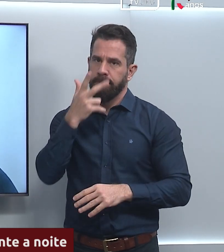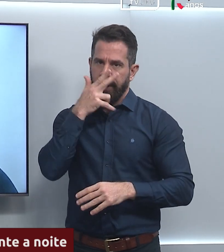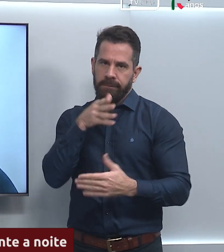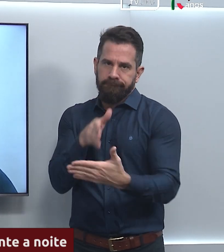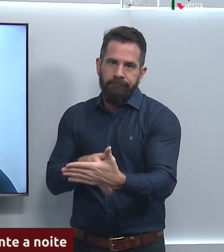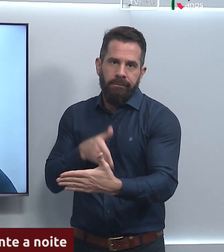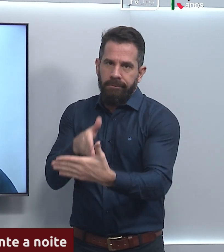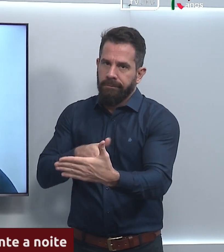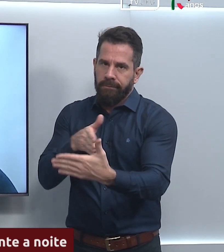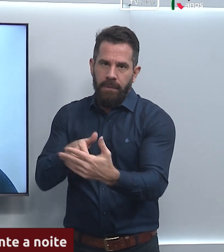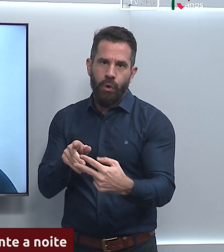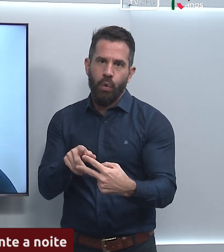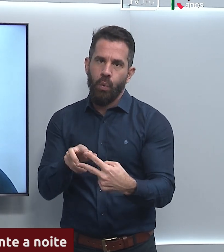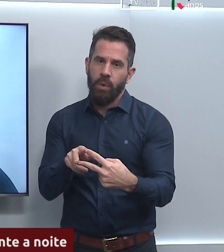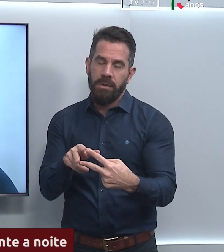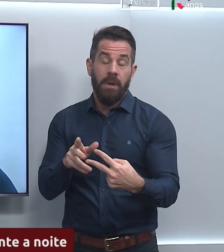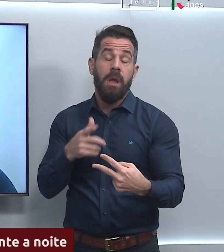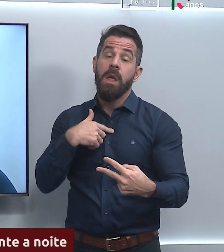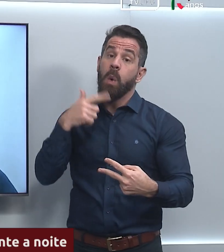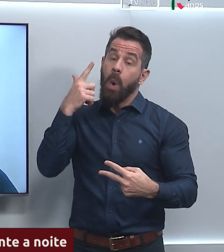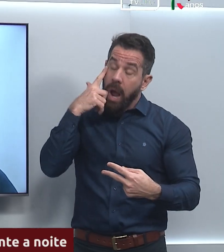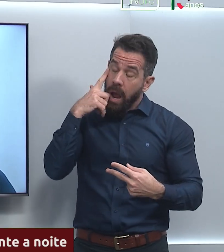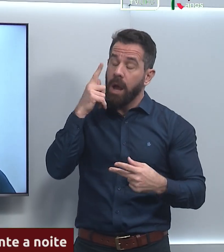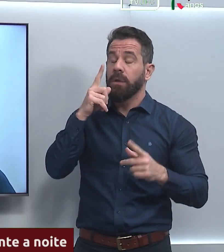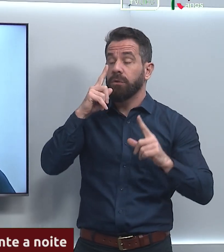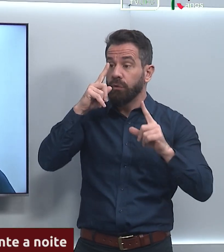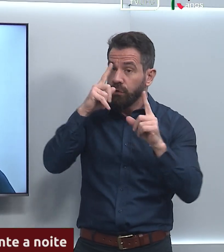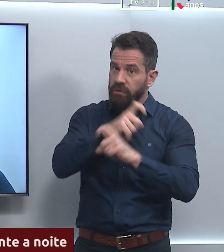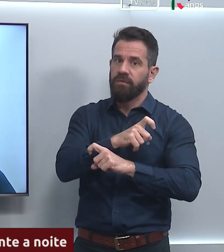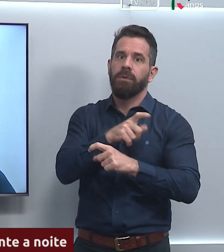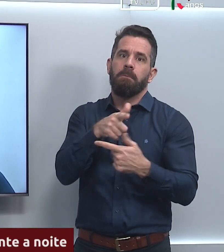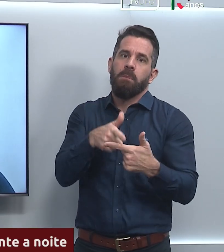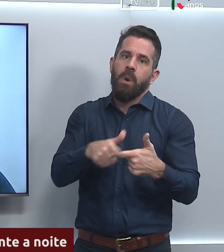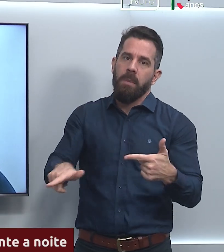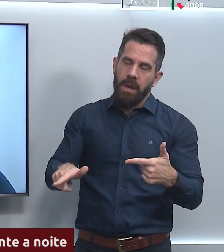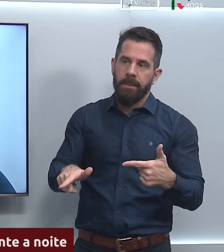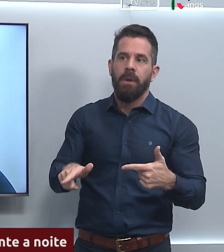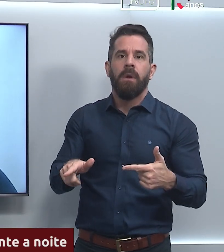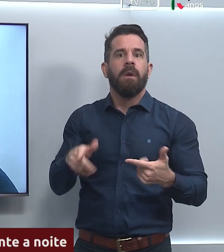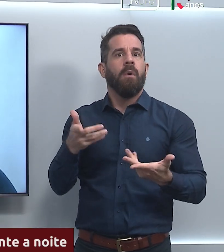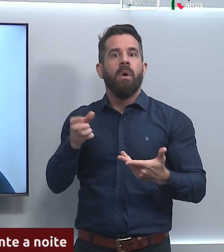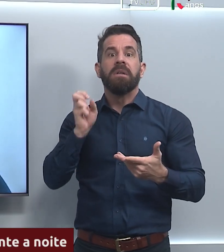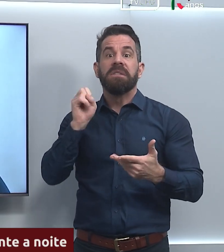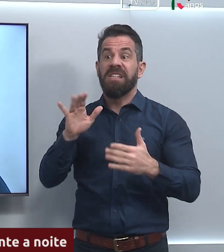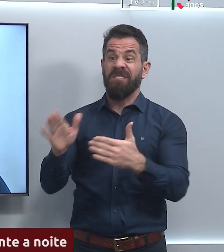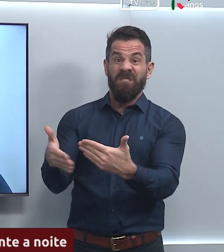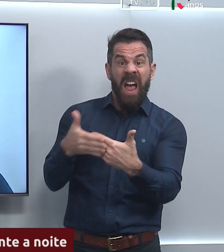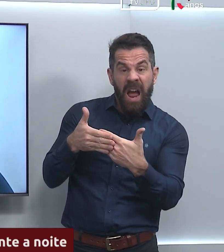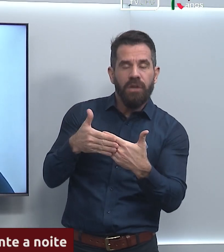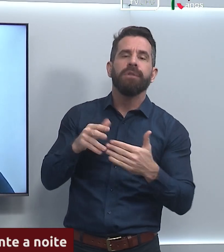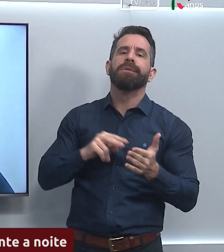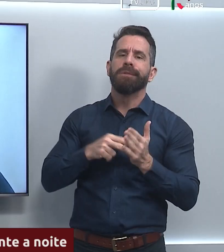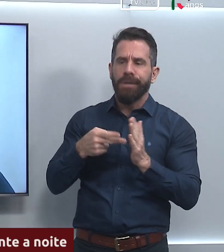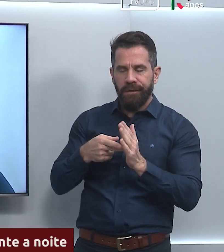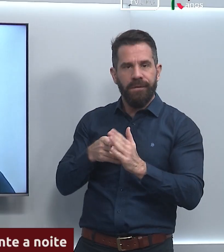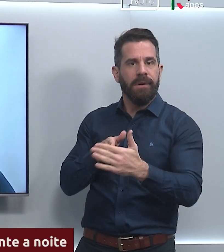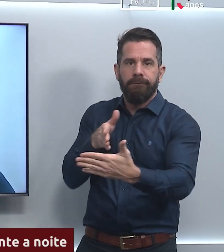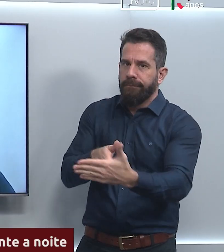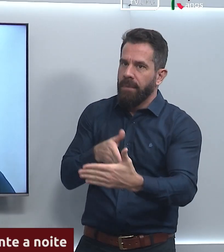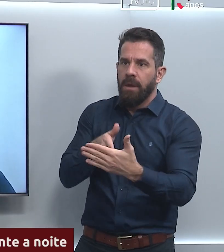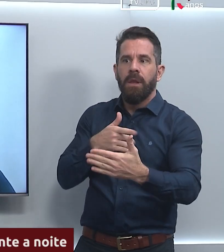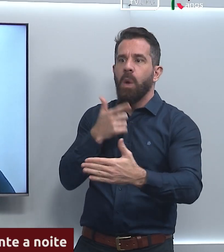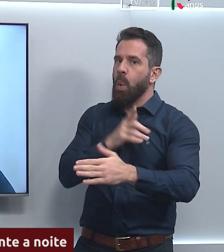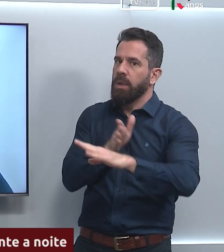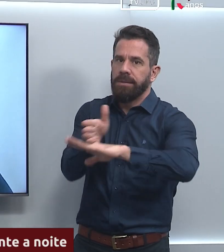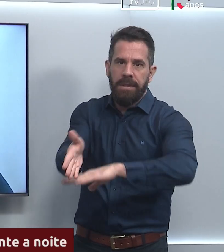duas práticas são complicadas. Fechar, você já está restringindo o acesso atualmente. E privatizar, você vai